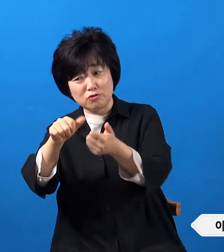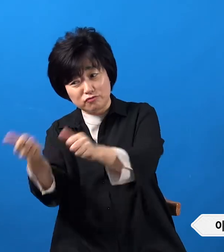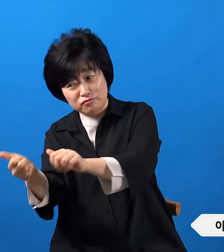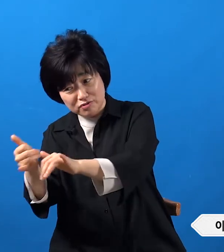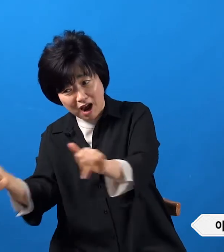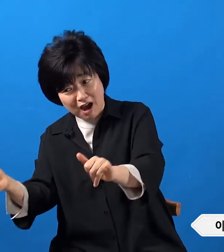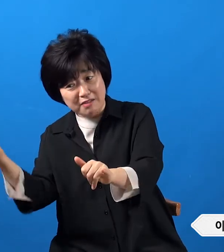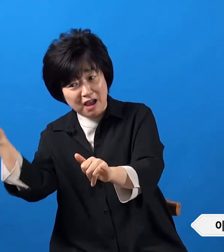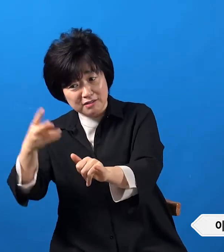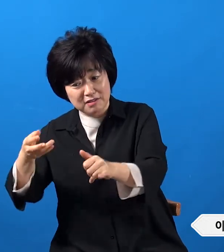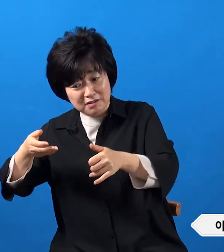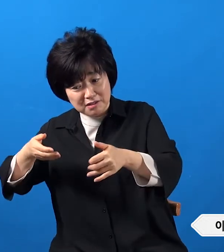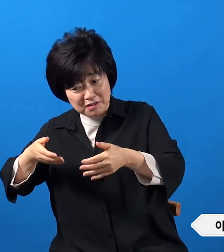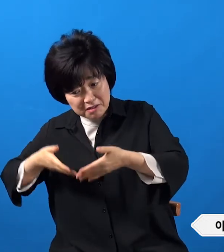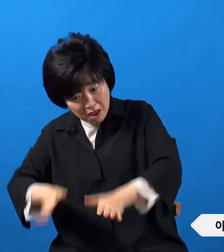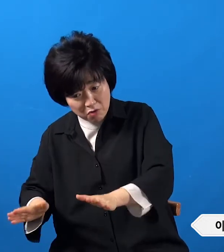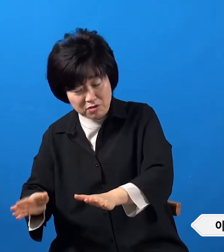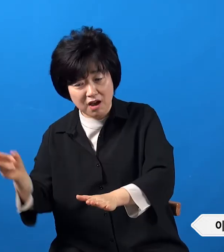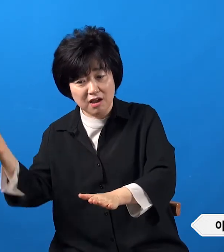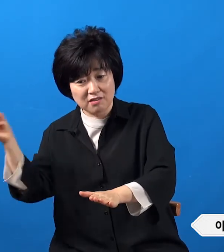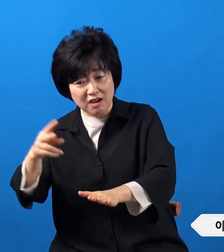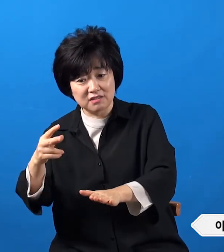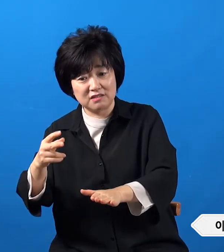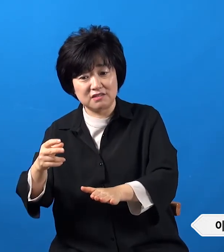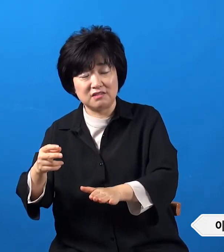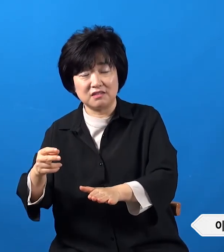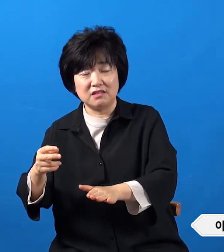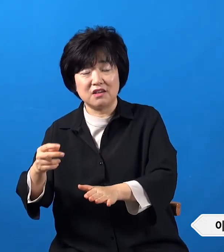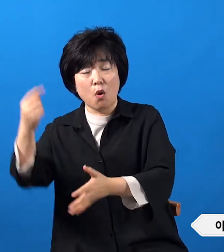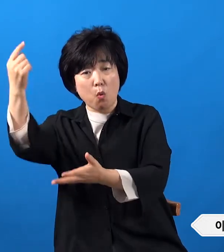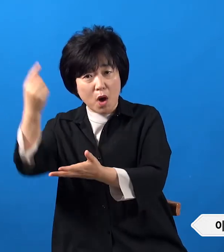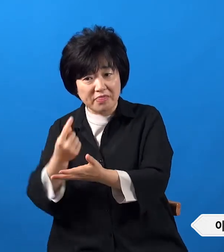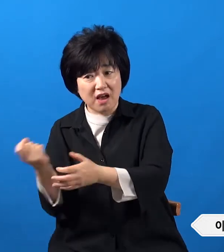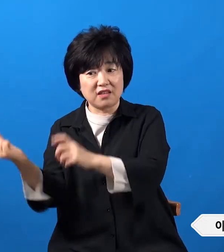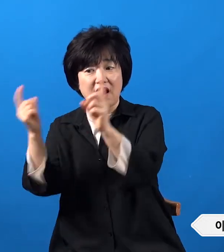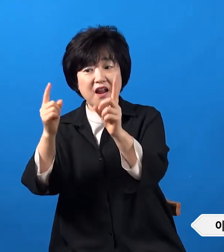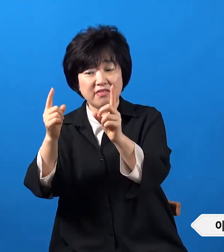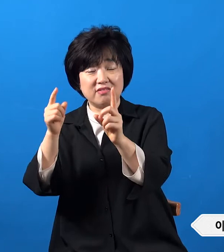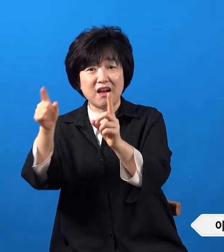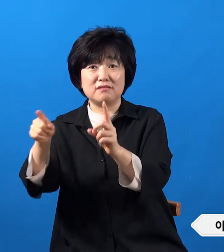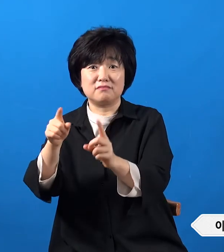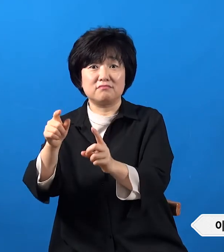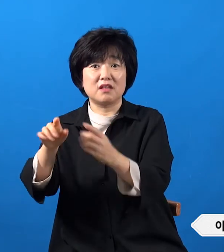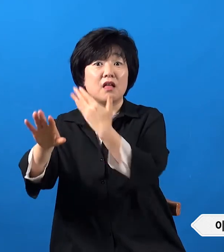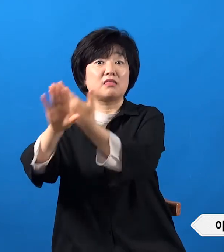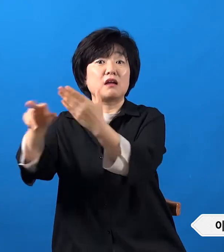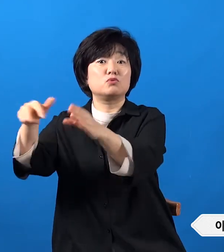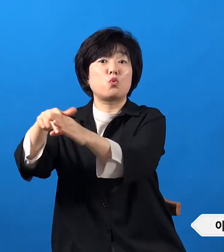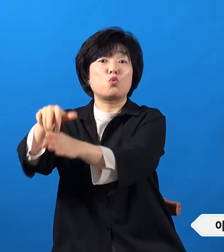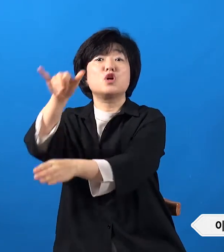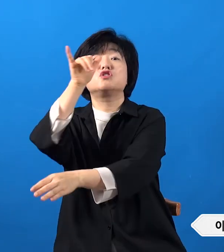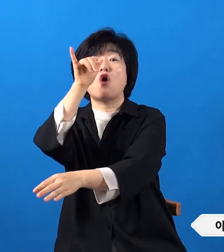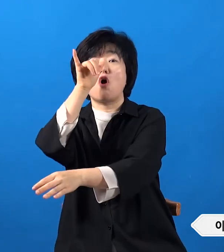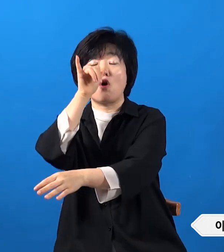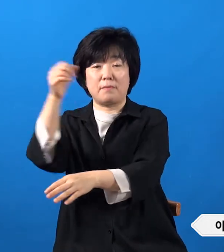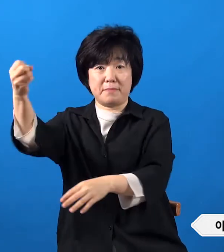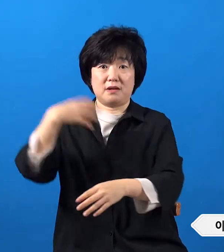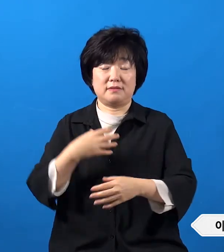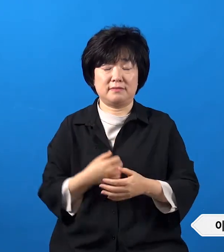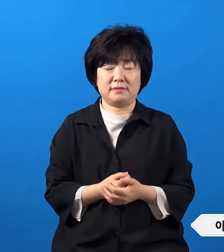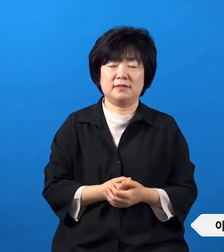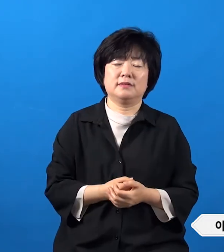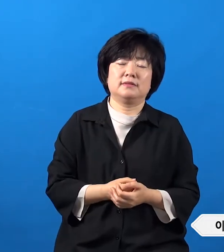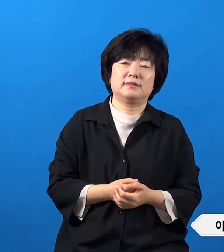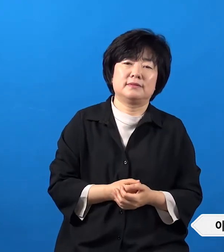죽은 자가 환생했다는 이런 교리를 가르치는 종교는 기독교 말고도 분명히 존재한다는 또